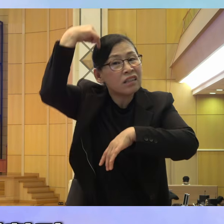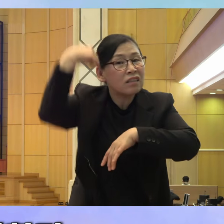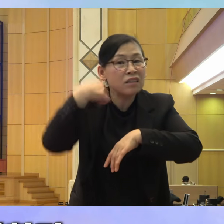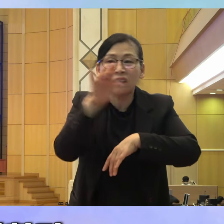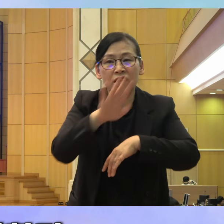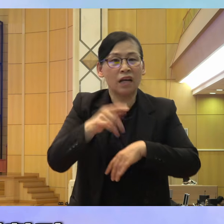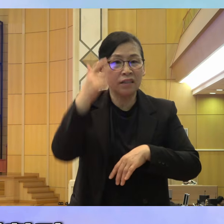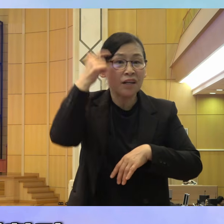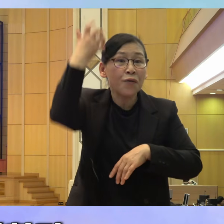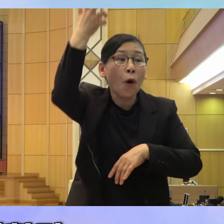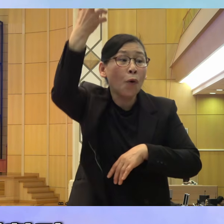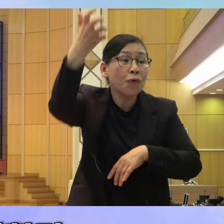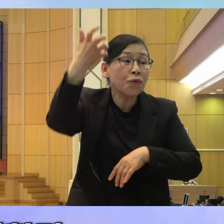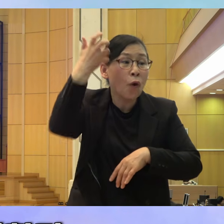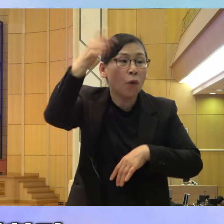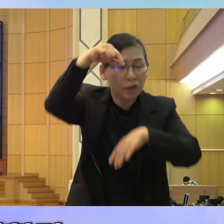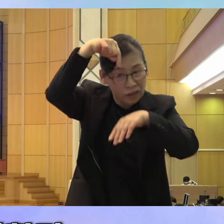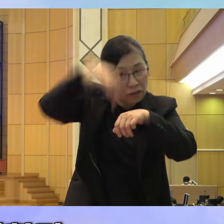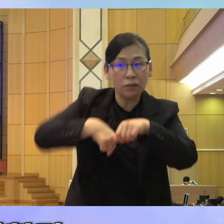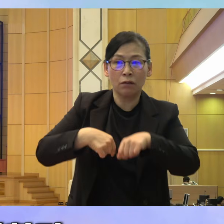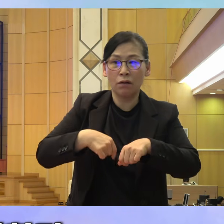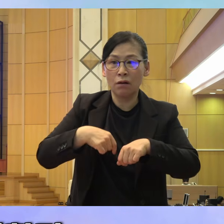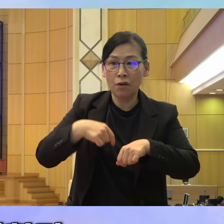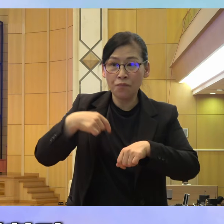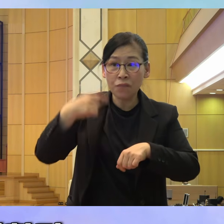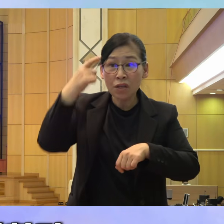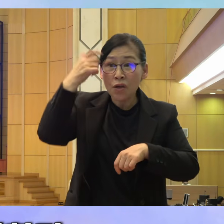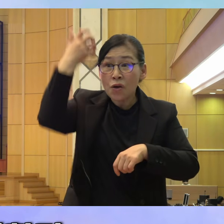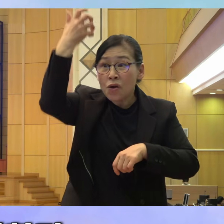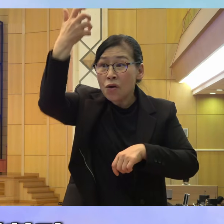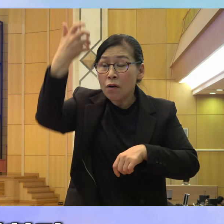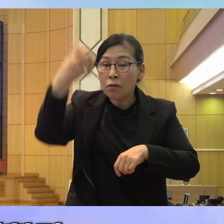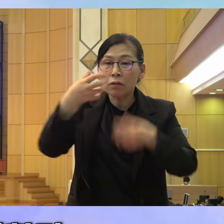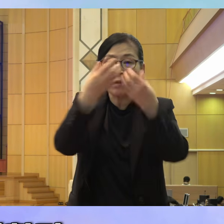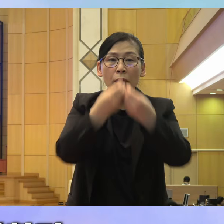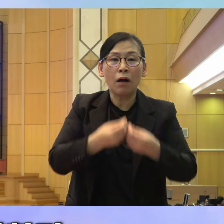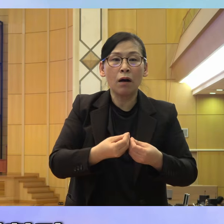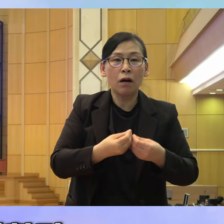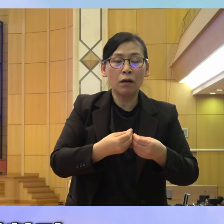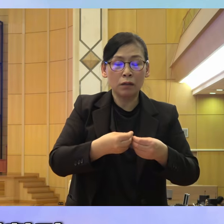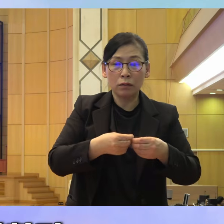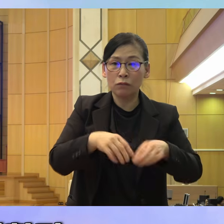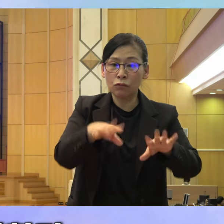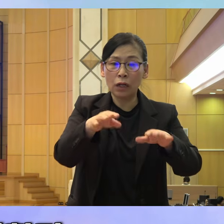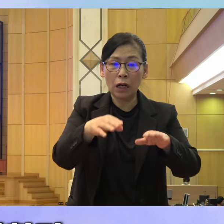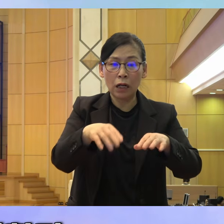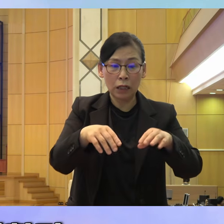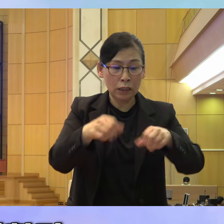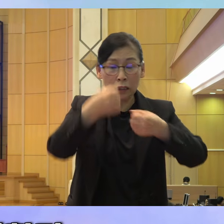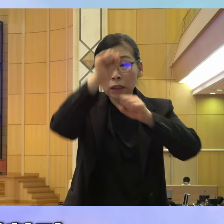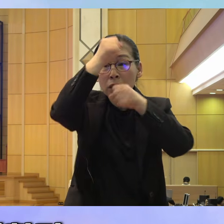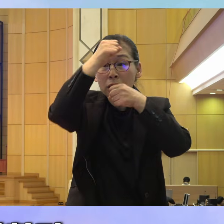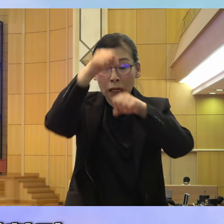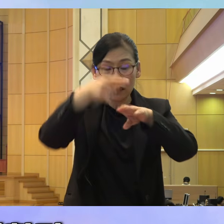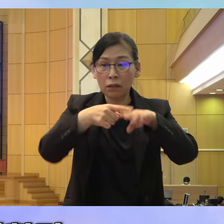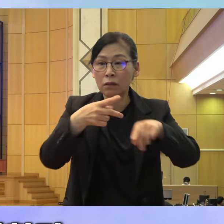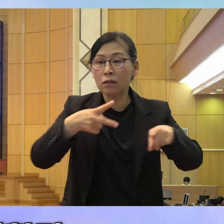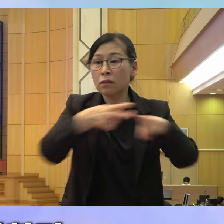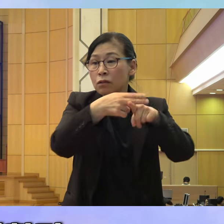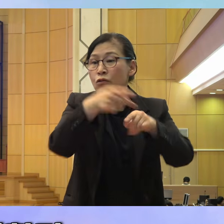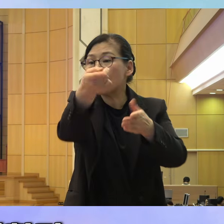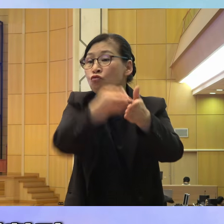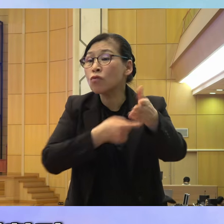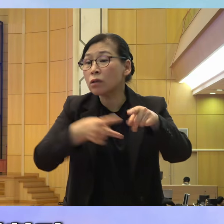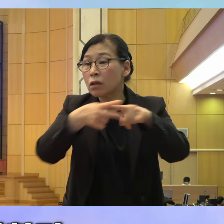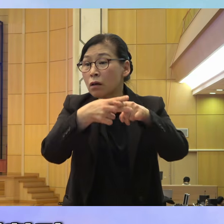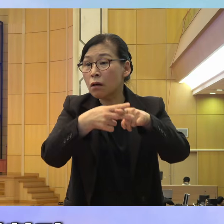영혼이 느끼는 거예요. 그러니까 봐, 영혼이 딱 빠져나고 난 다음에 다리를 자른다 한들 아파하는 거 알아 몰라? 모르잖아. 영혼이